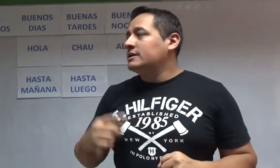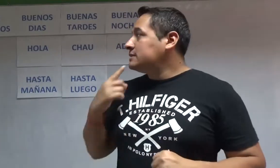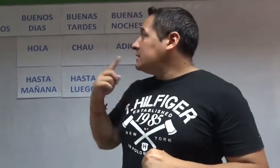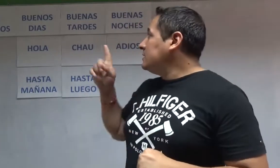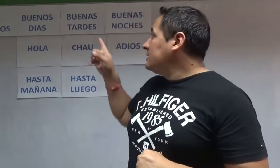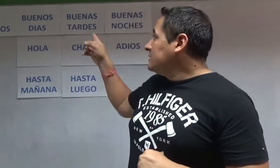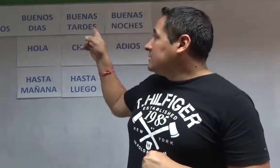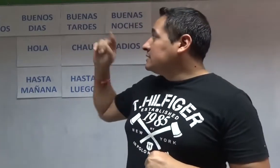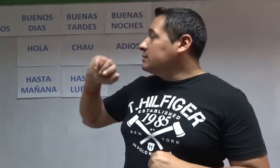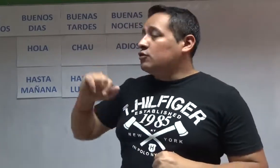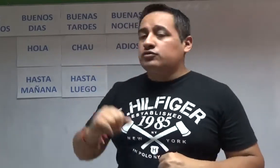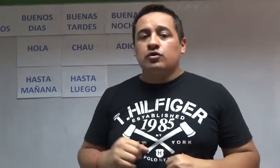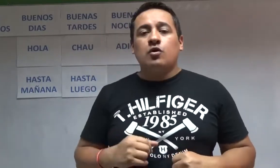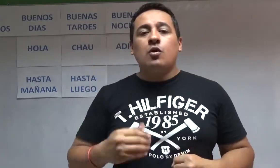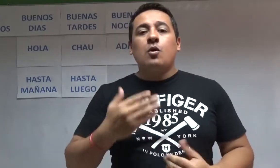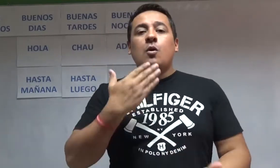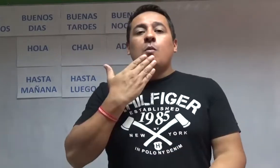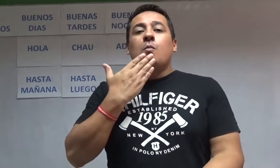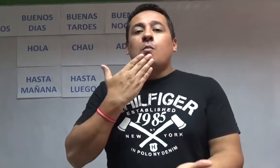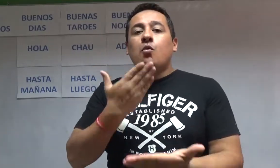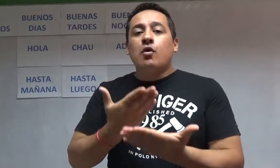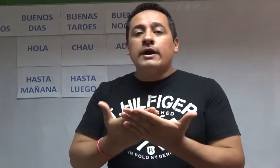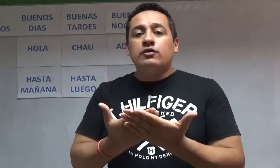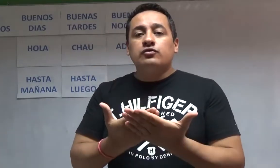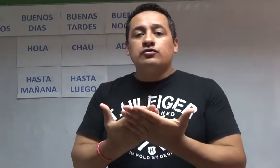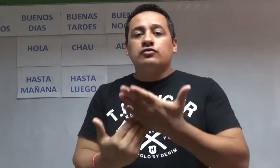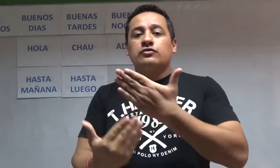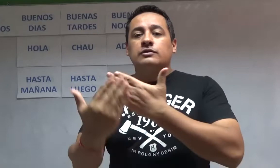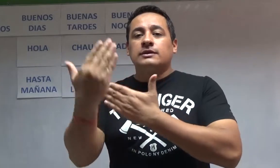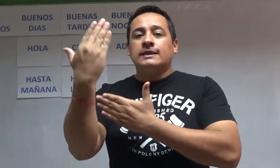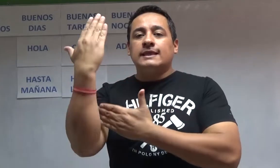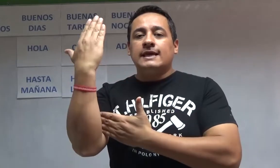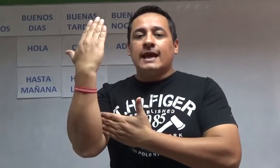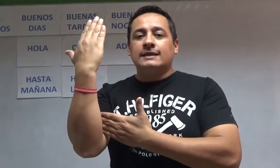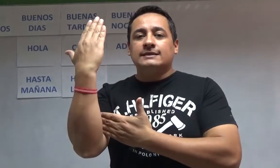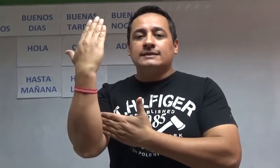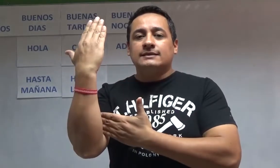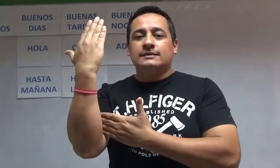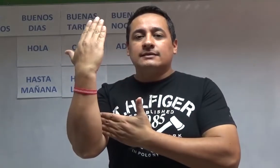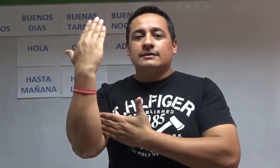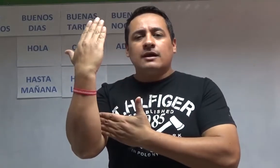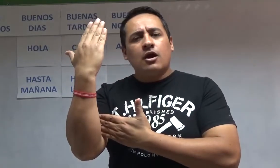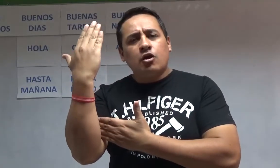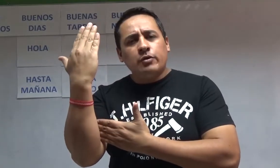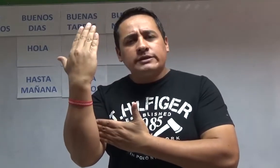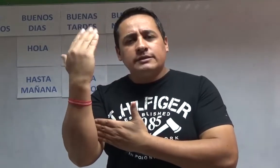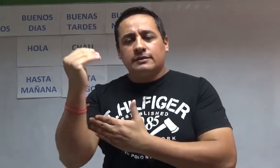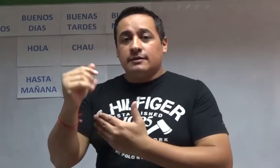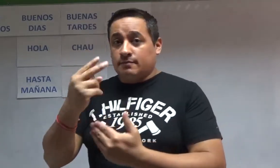¿sí? Decimos, buenos días. ¿Cómo es?